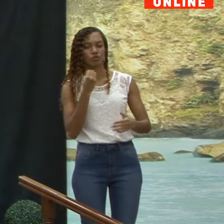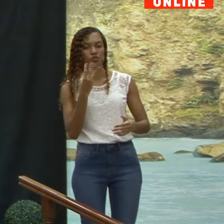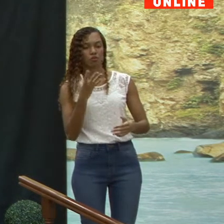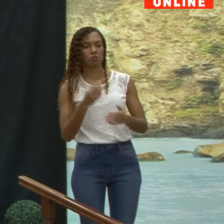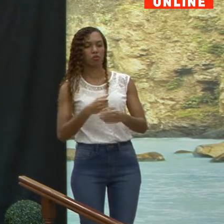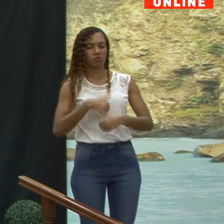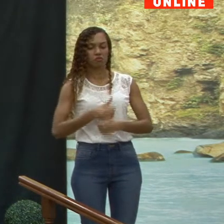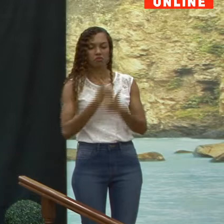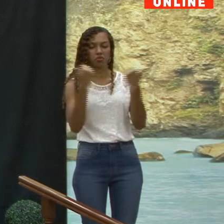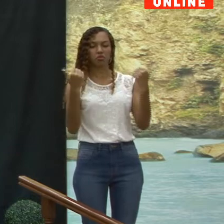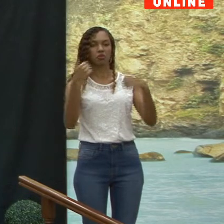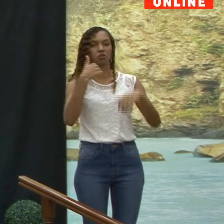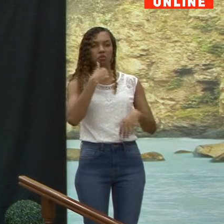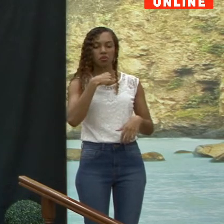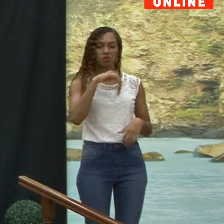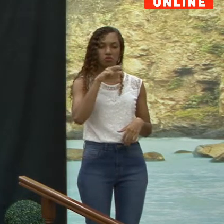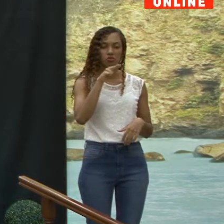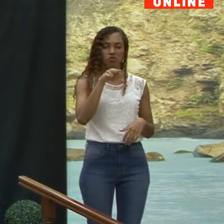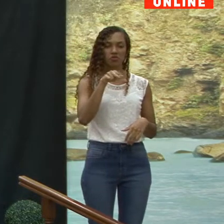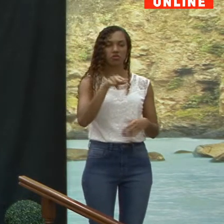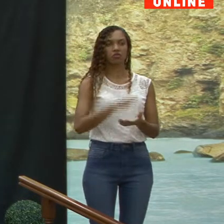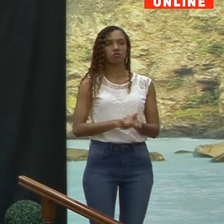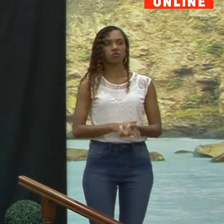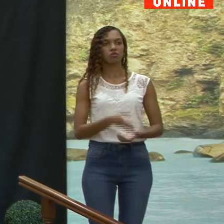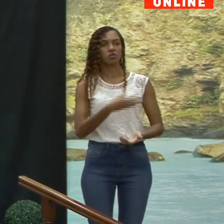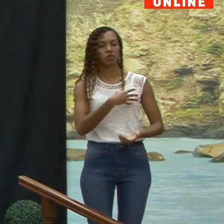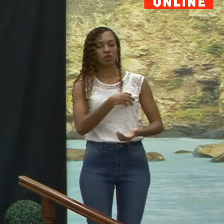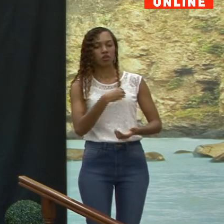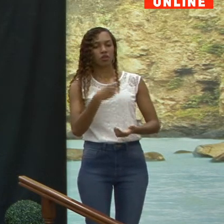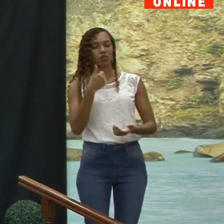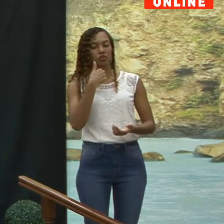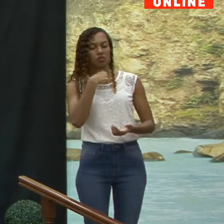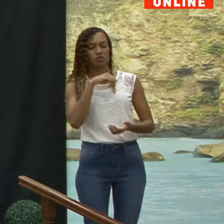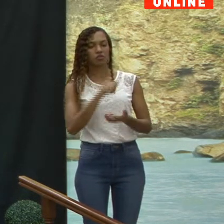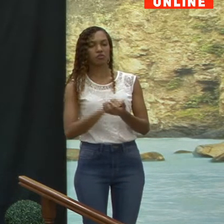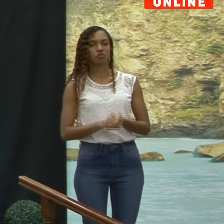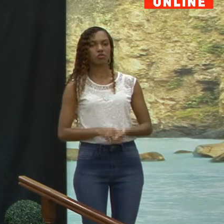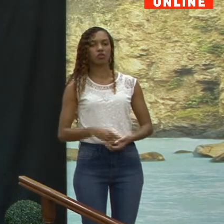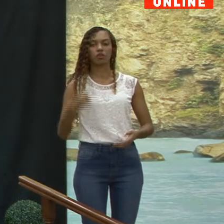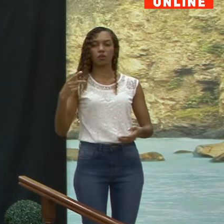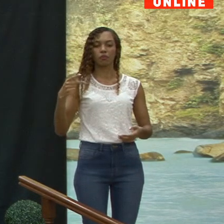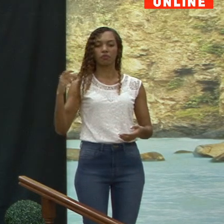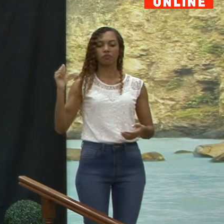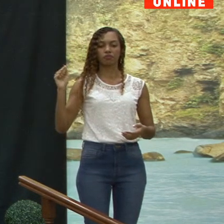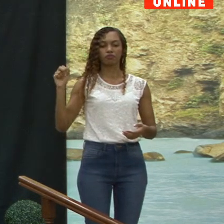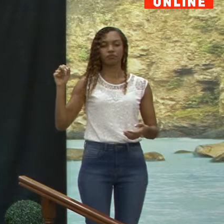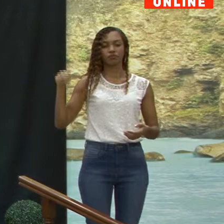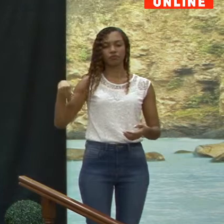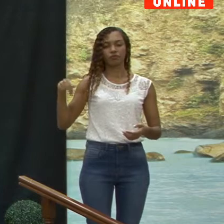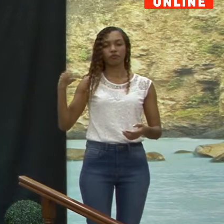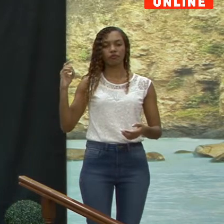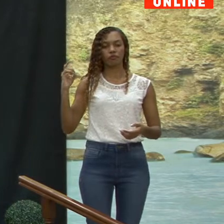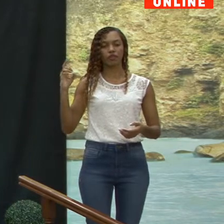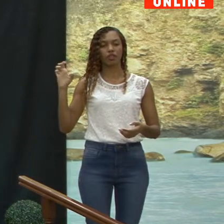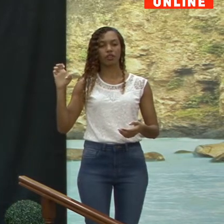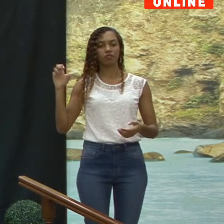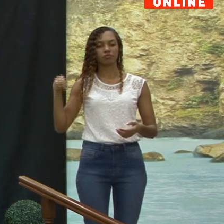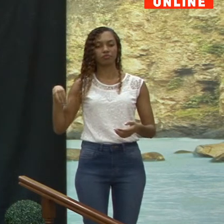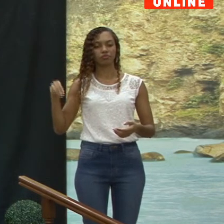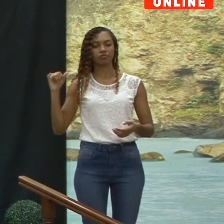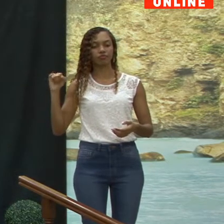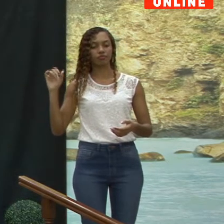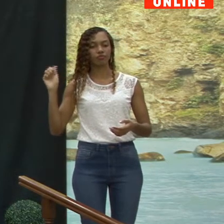filhos, e nesta pandemia, ele não está conseguindo enxergar além da pandemia.